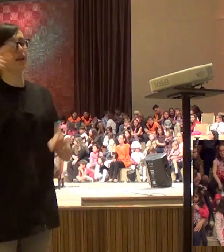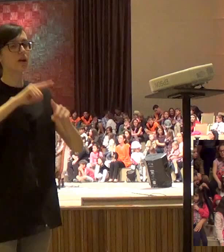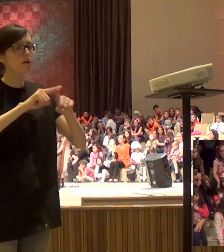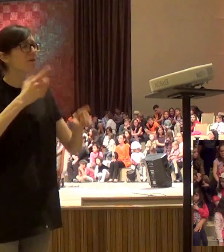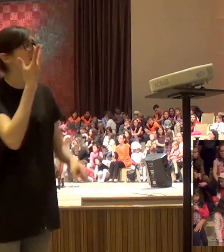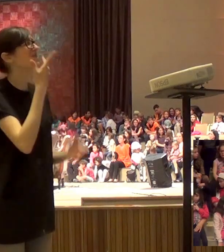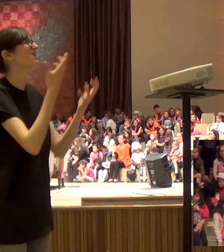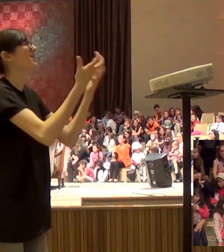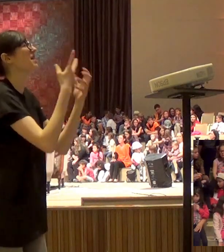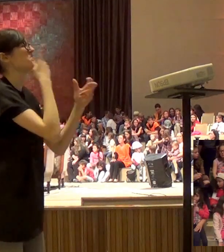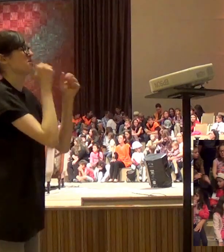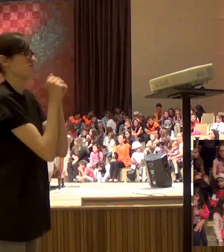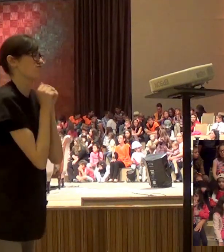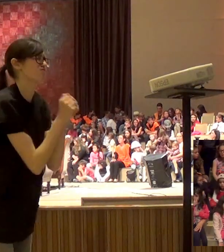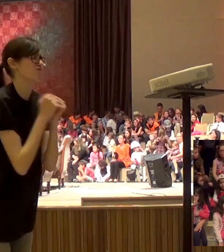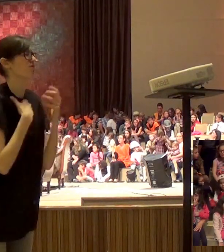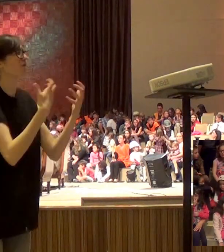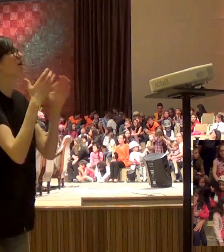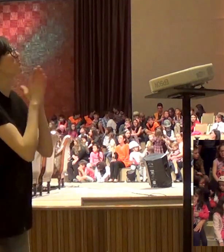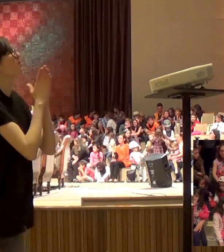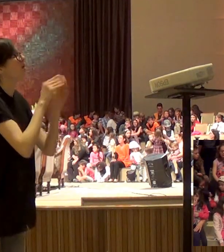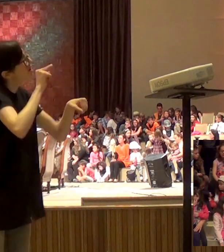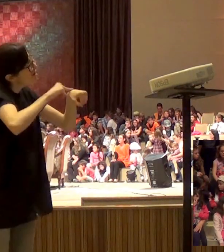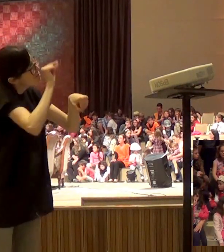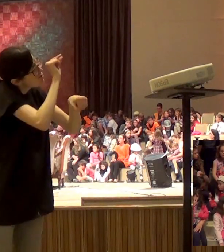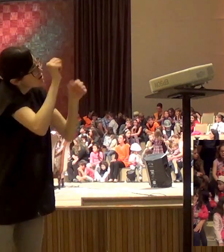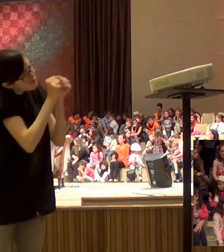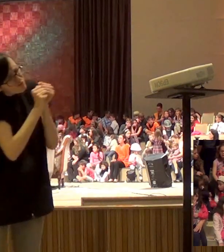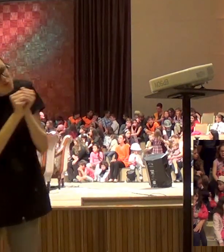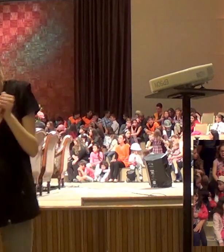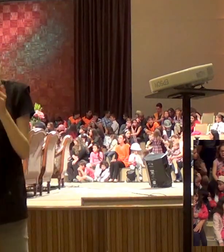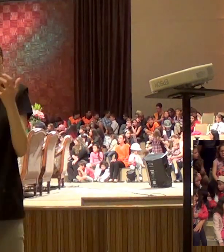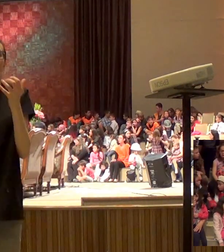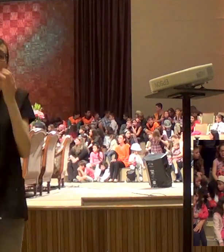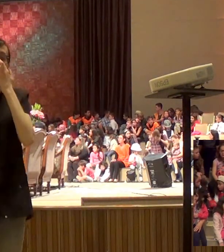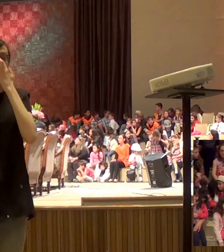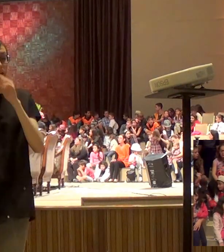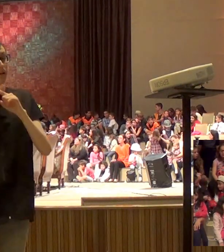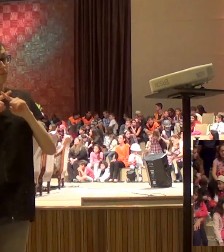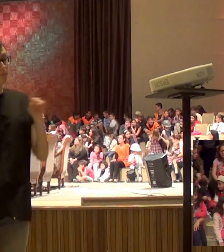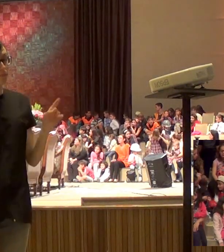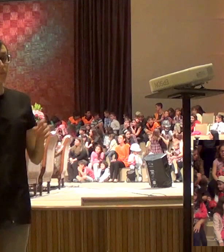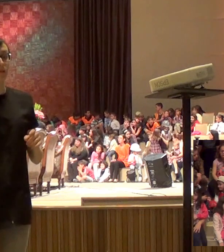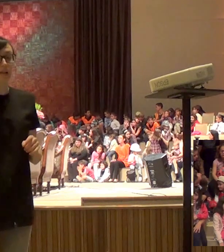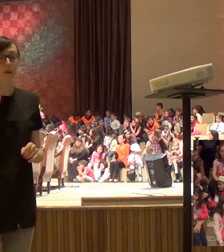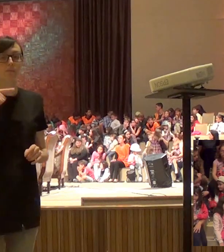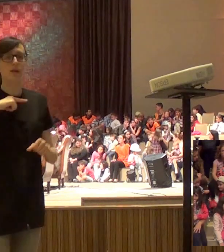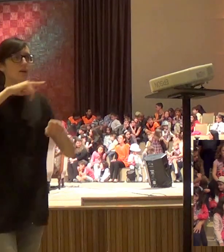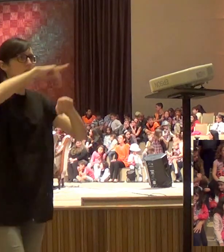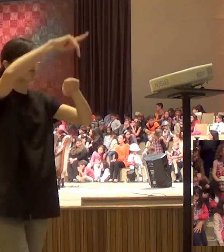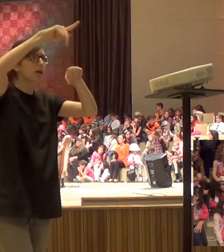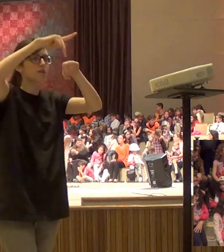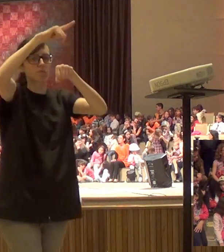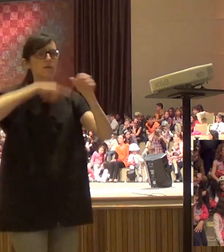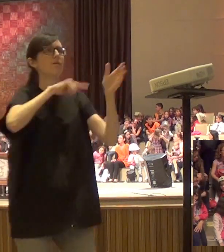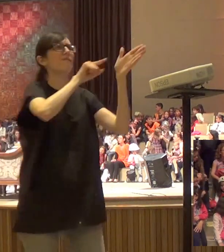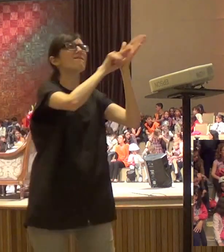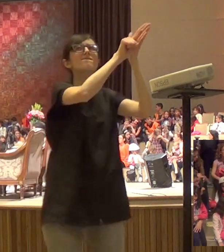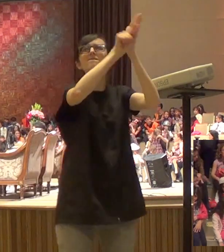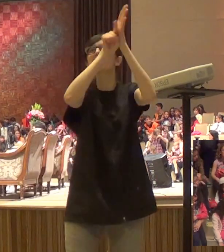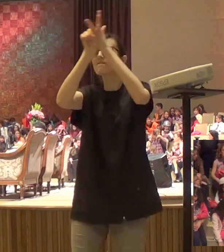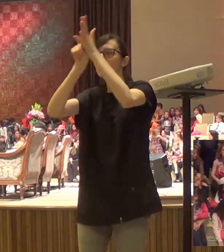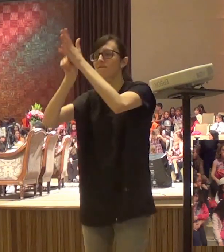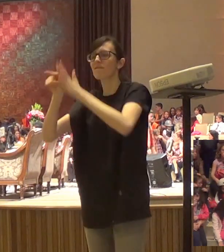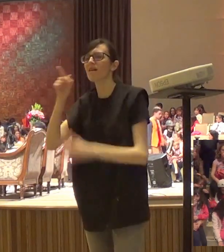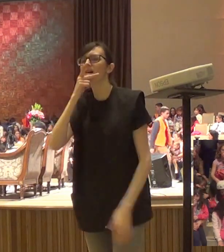a opinião popular, muitas crianças realmente desejam que seus pais investam mais tempo em suas vidas. Não nos deve surpreender que na maioria